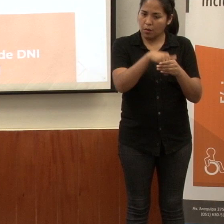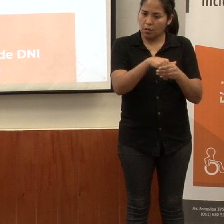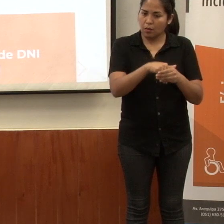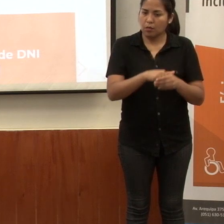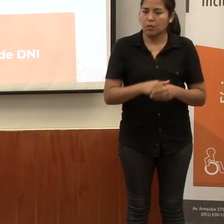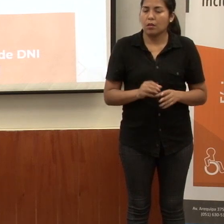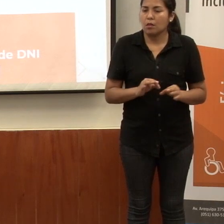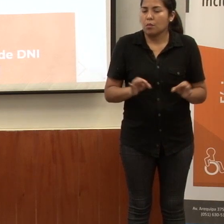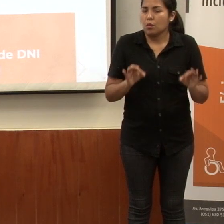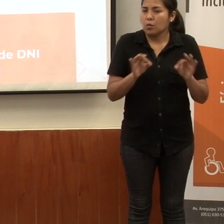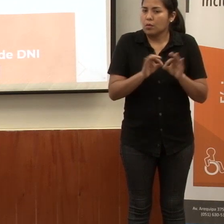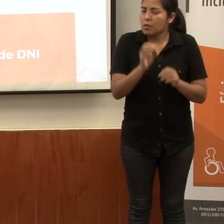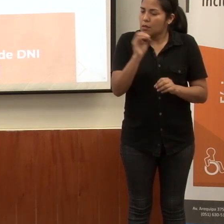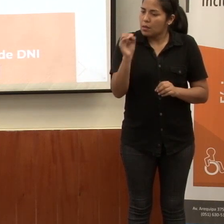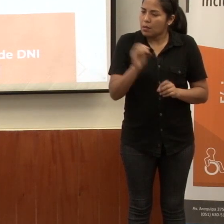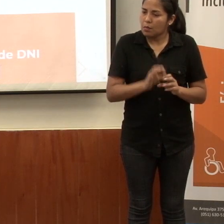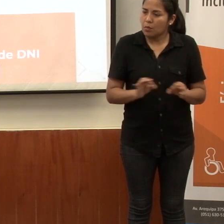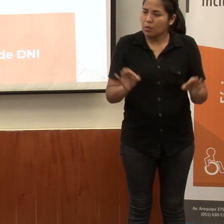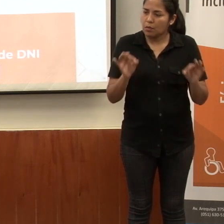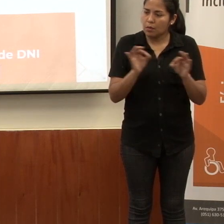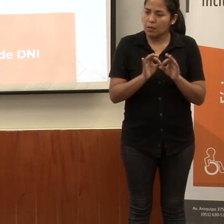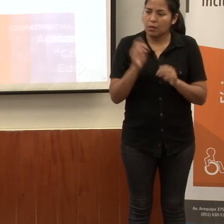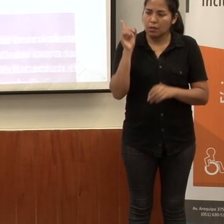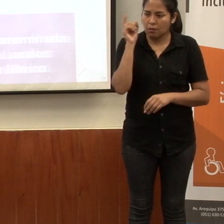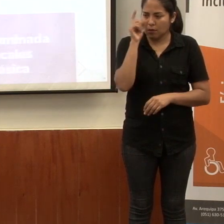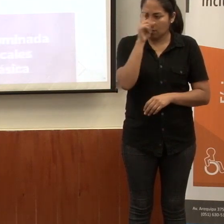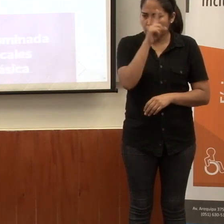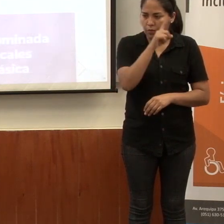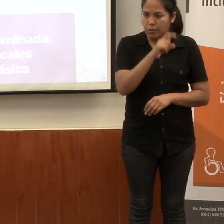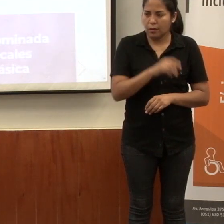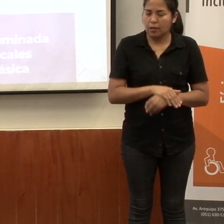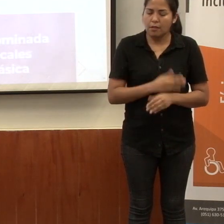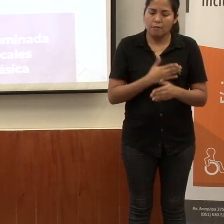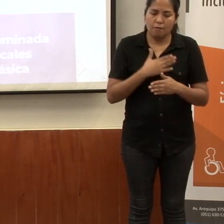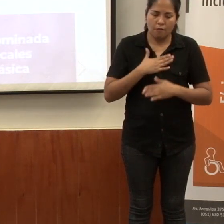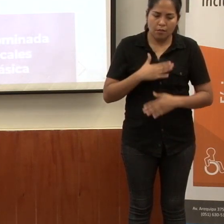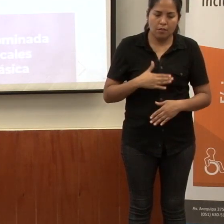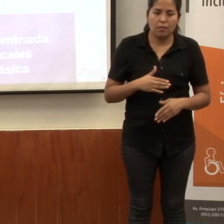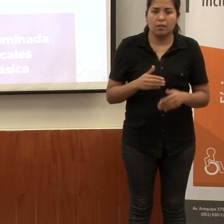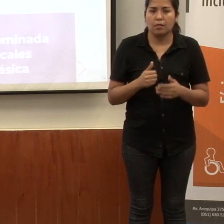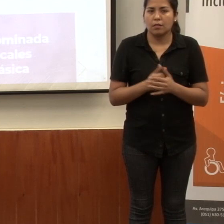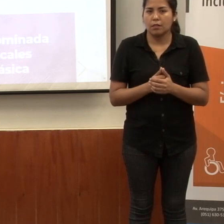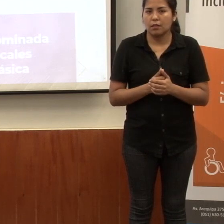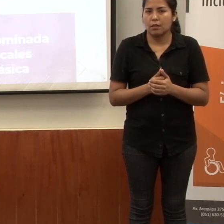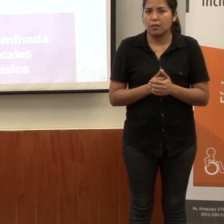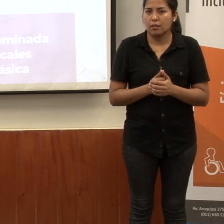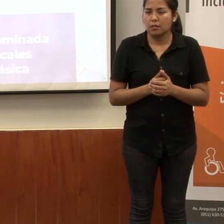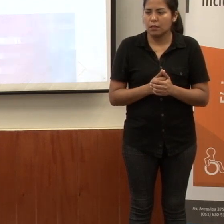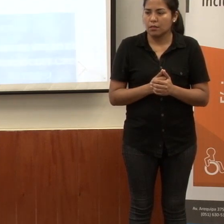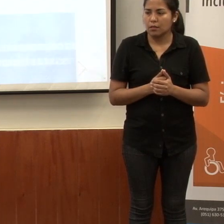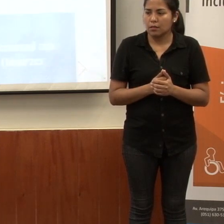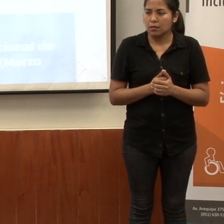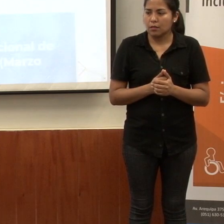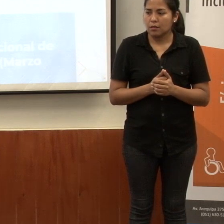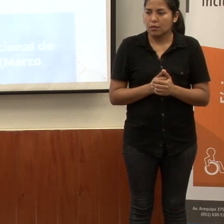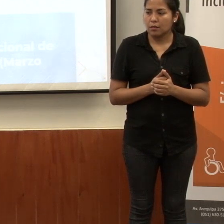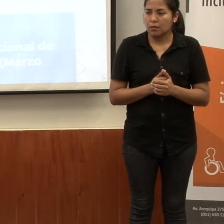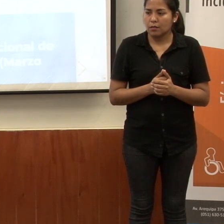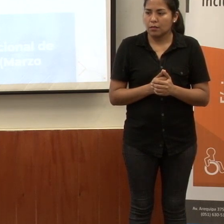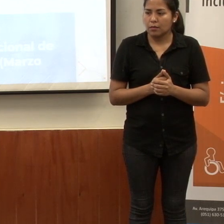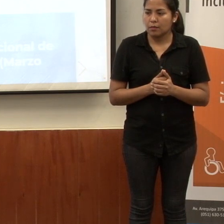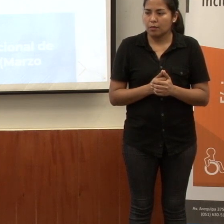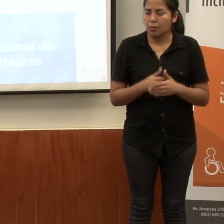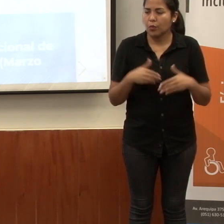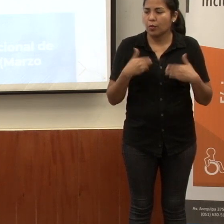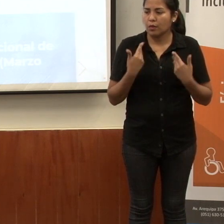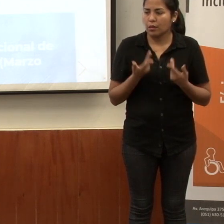porcentaje importante de personas que tienen dificultades físicas y diversos tipos de dificultades de capacidad para